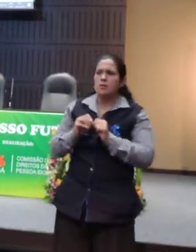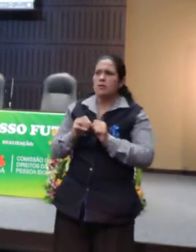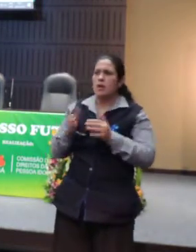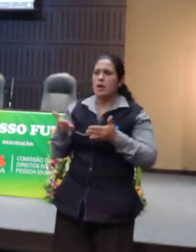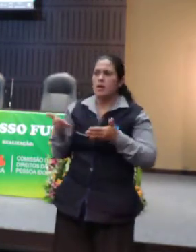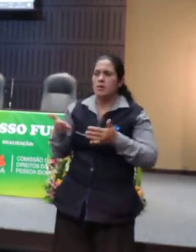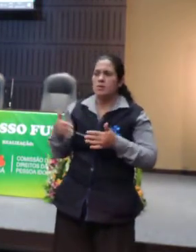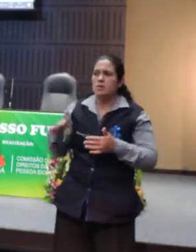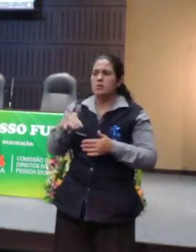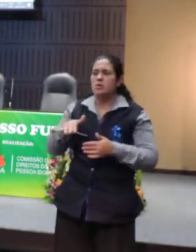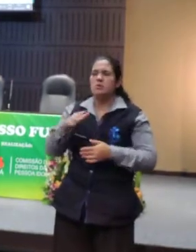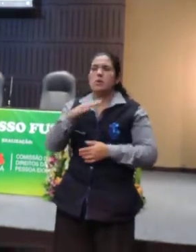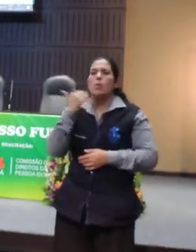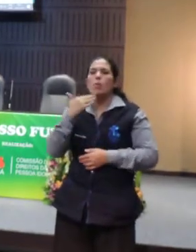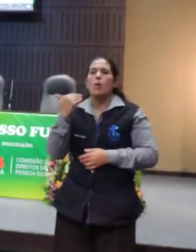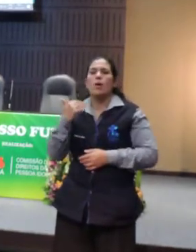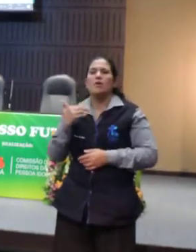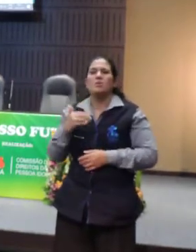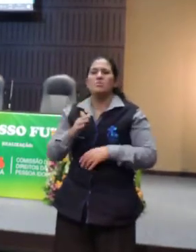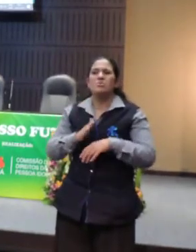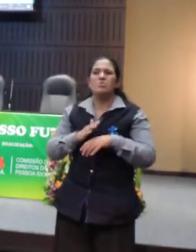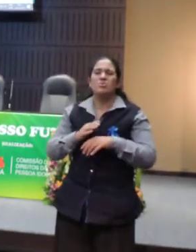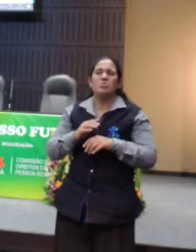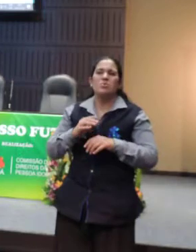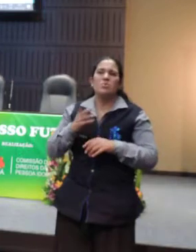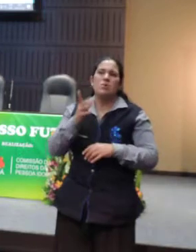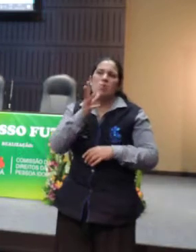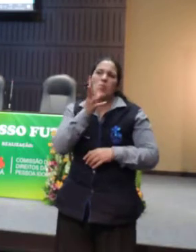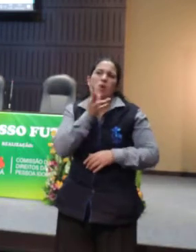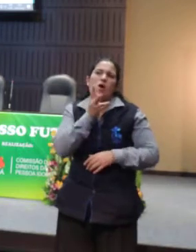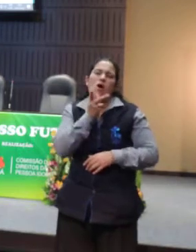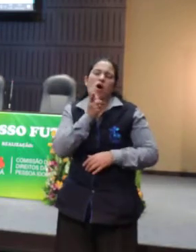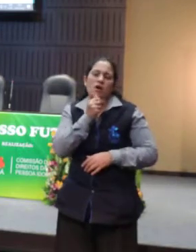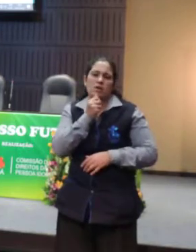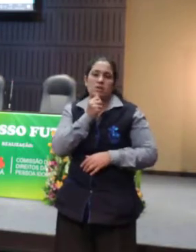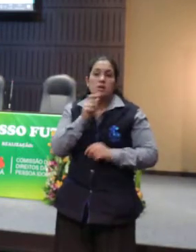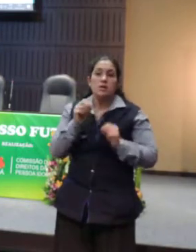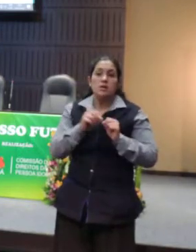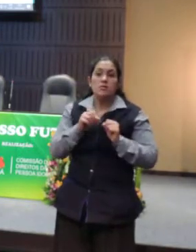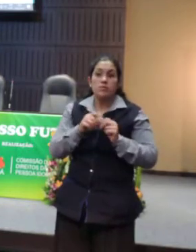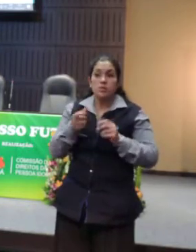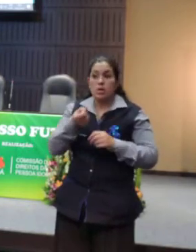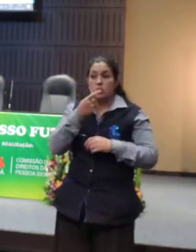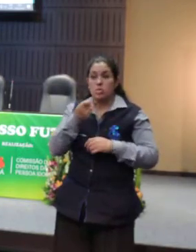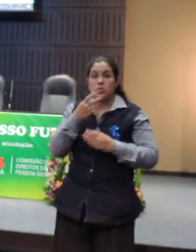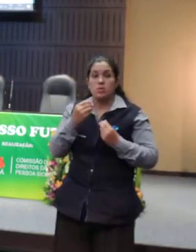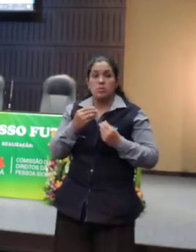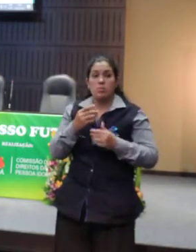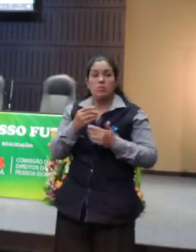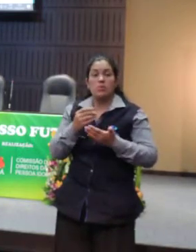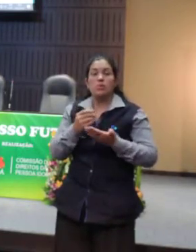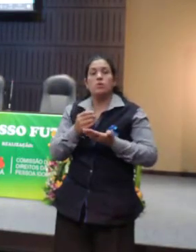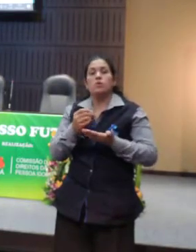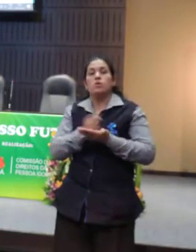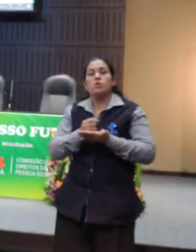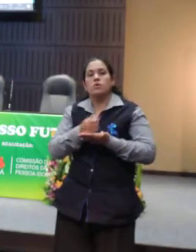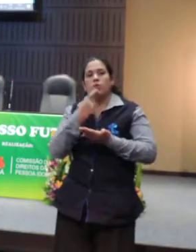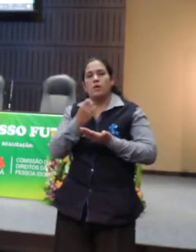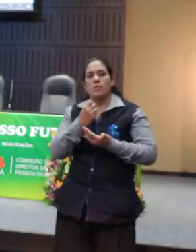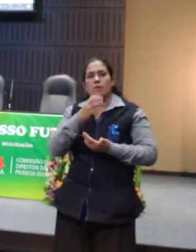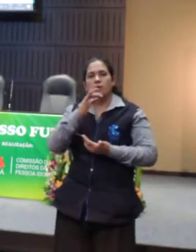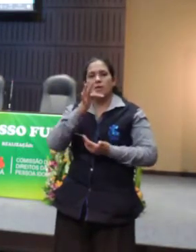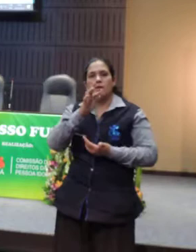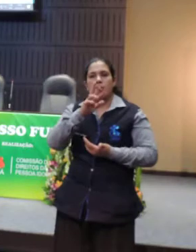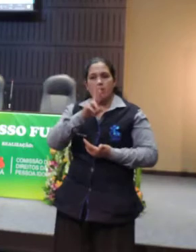tarde. Nós estamos vivendo mais e estamos conseguindo tomar Rivotril e não sei pela Trium e não sei pela